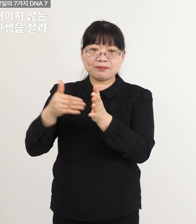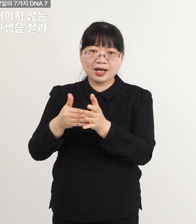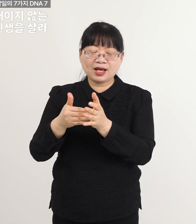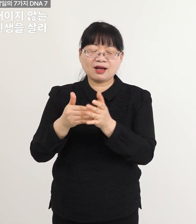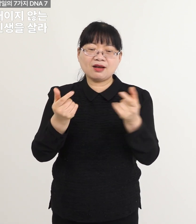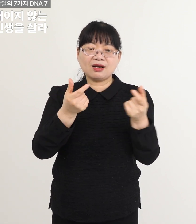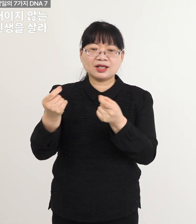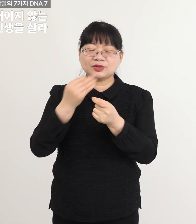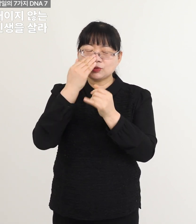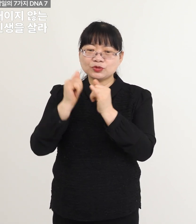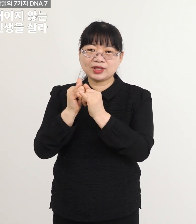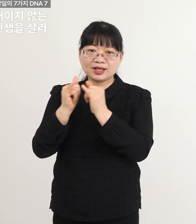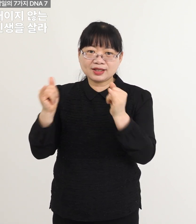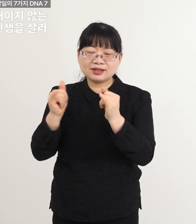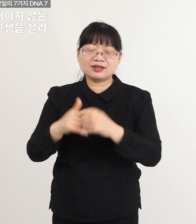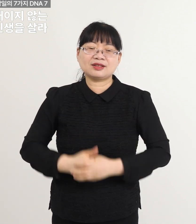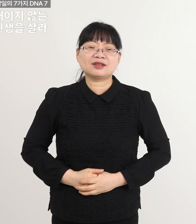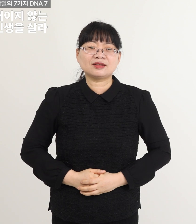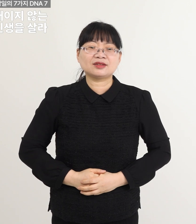같은 유대인들이죠.